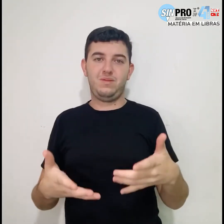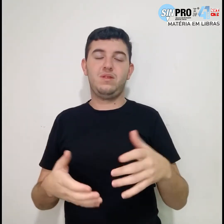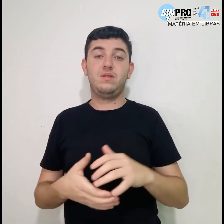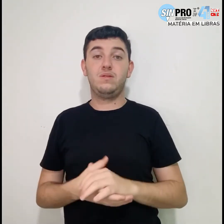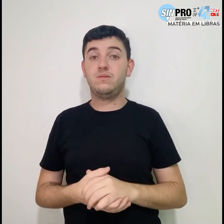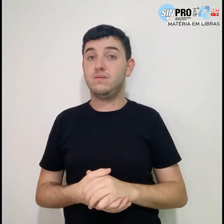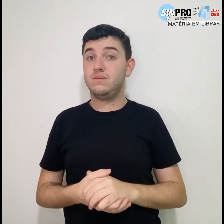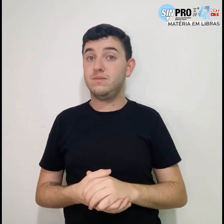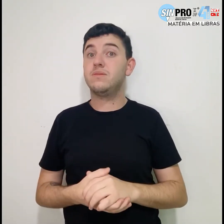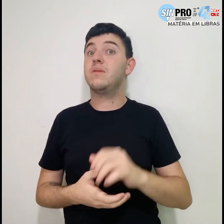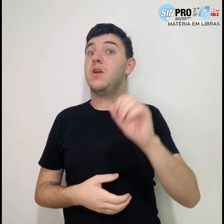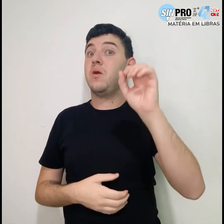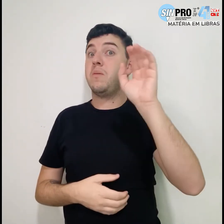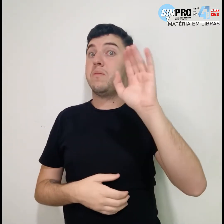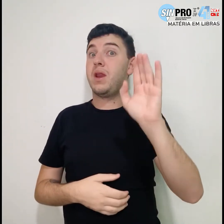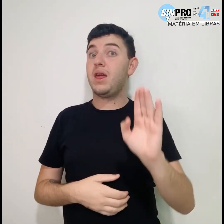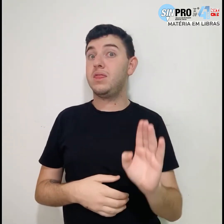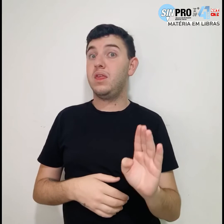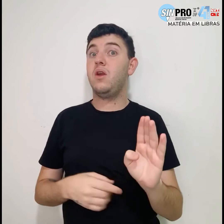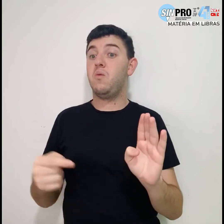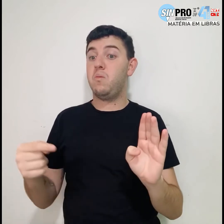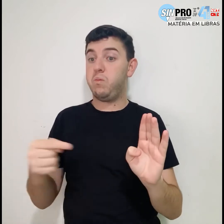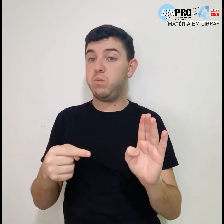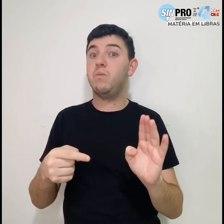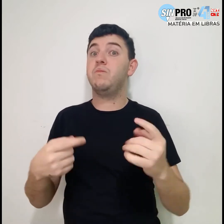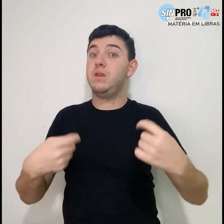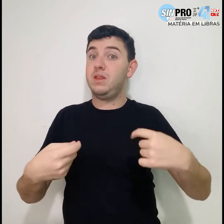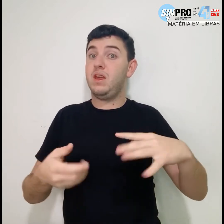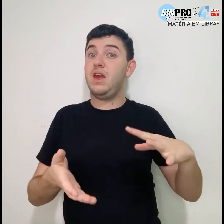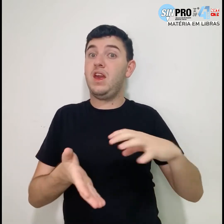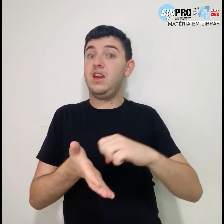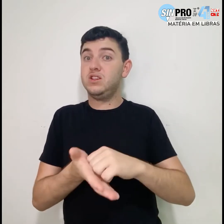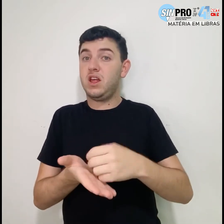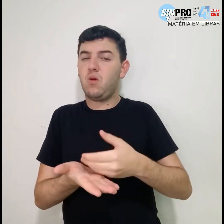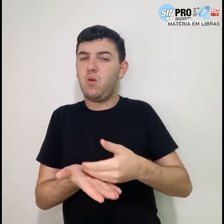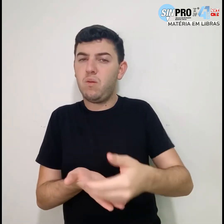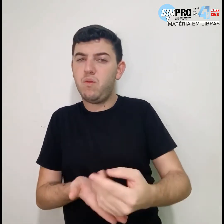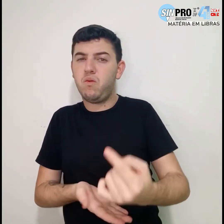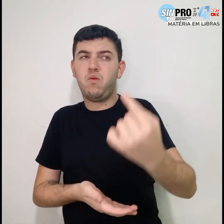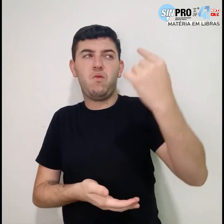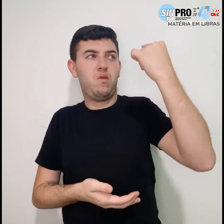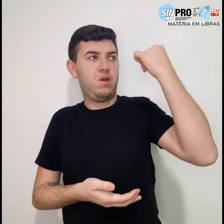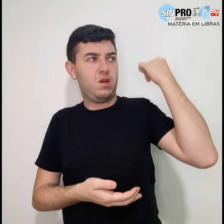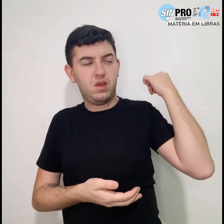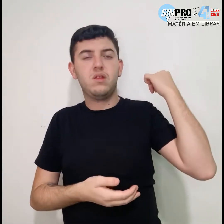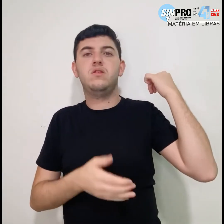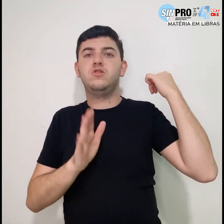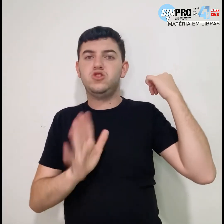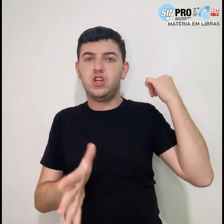No Brasil, segundo ele, deveria ter sido registrado desde o início, por data do início do